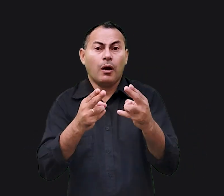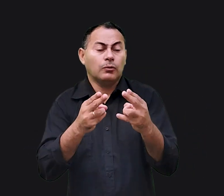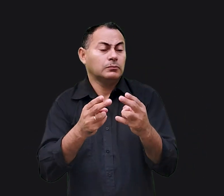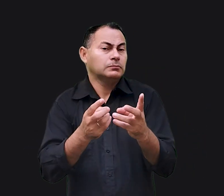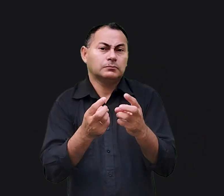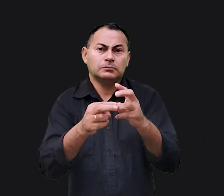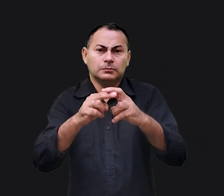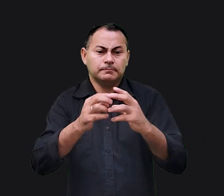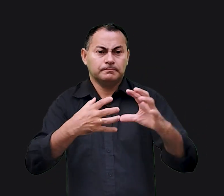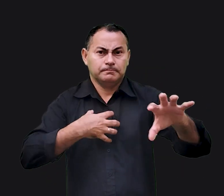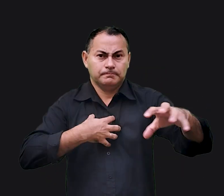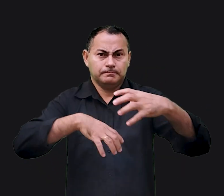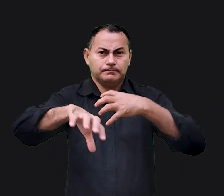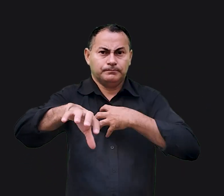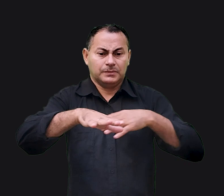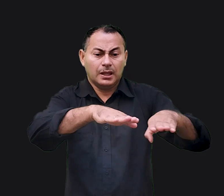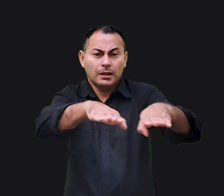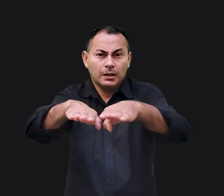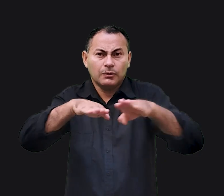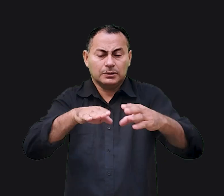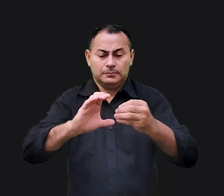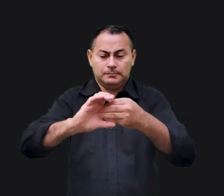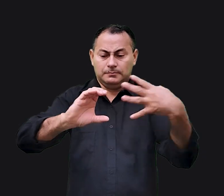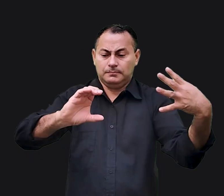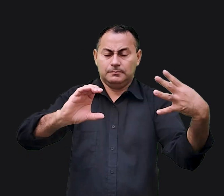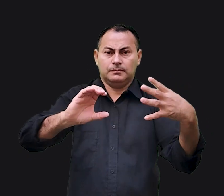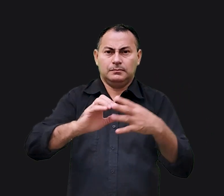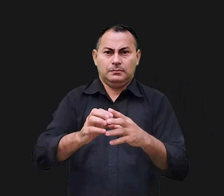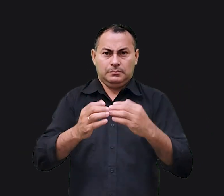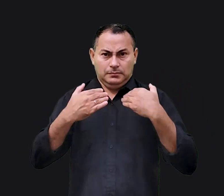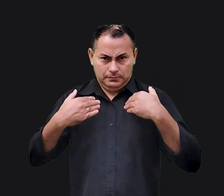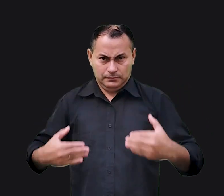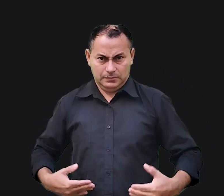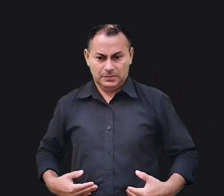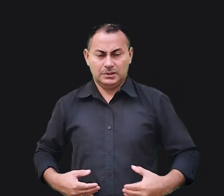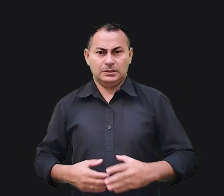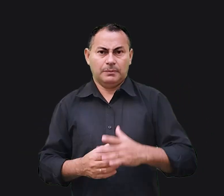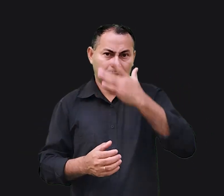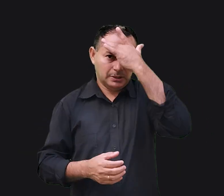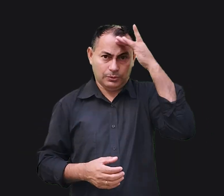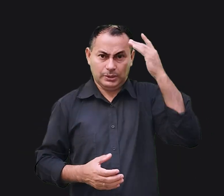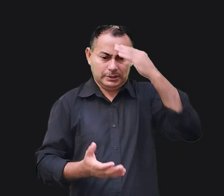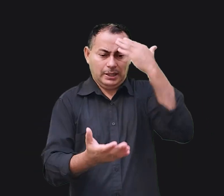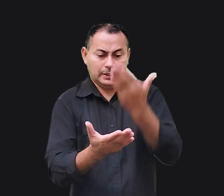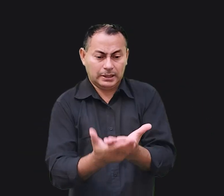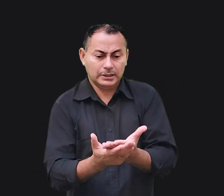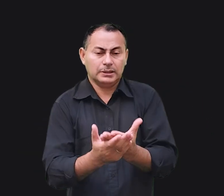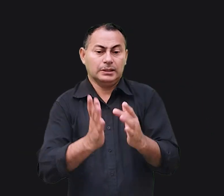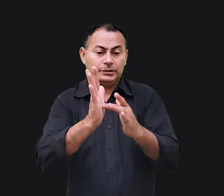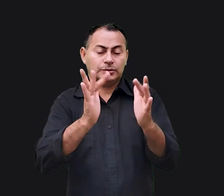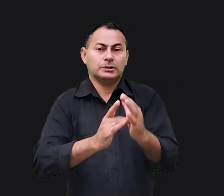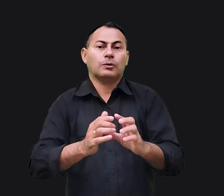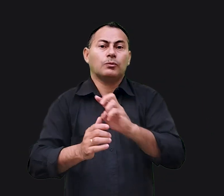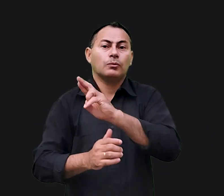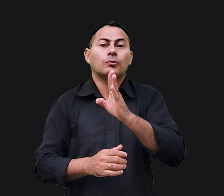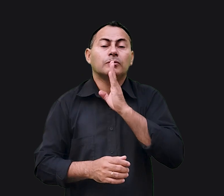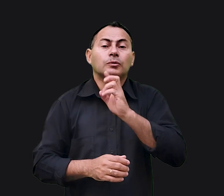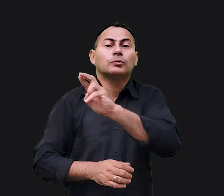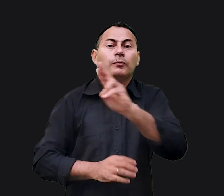Por isso a empatia e a igualdade são características desse corpo de crentes em Jesus chamado igreja. Se uma parte da igreja